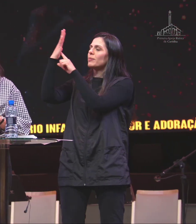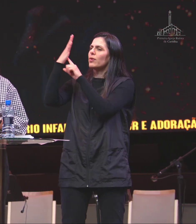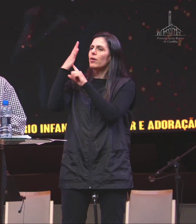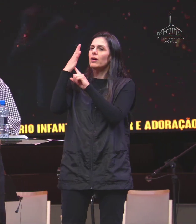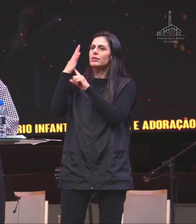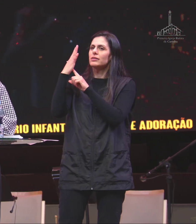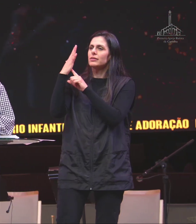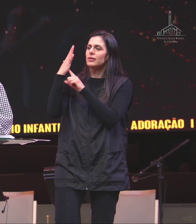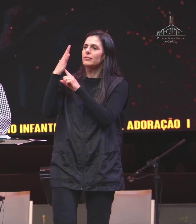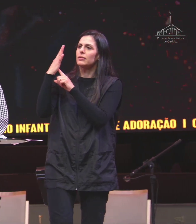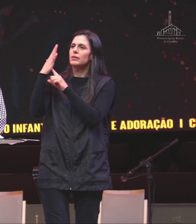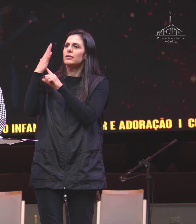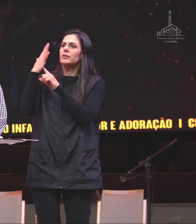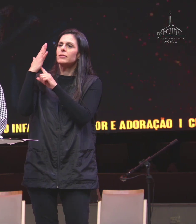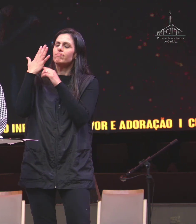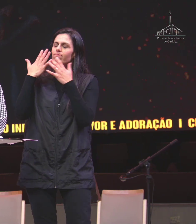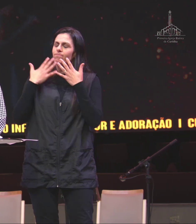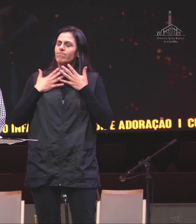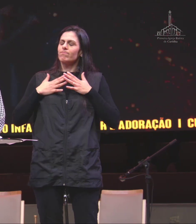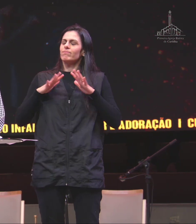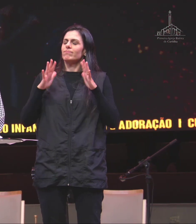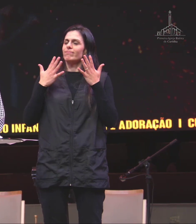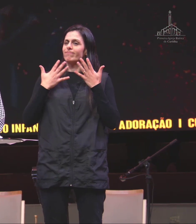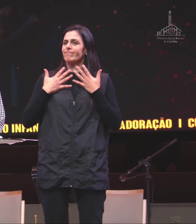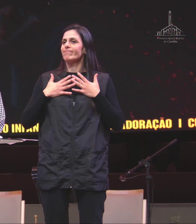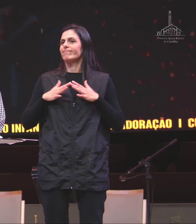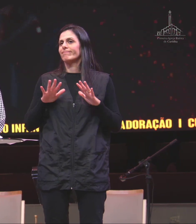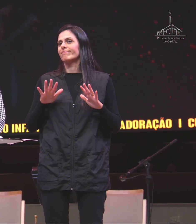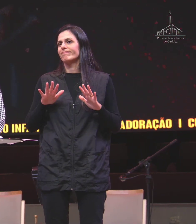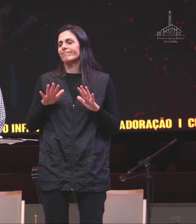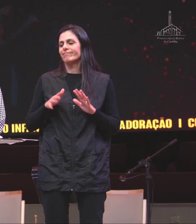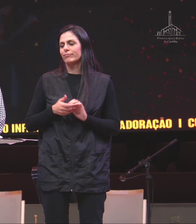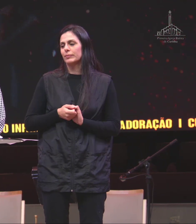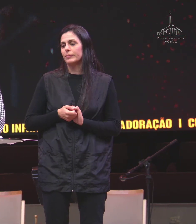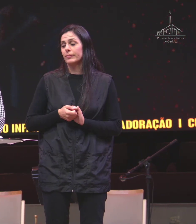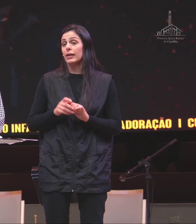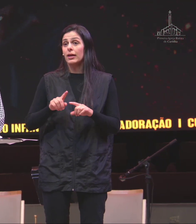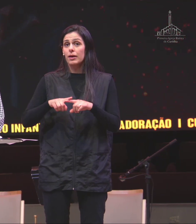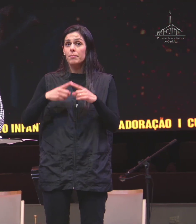transformação. Outra coisa, para que Deus escreva a